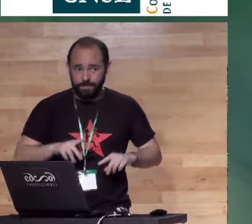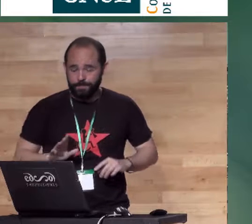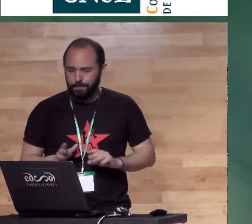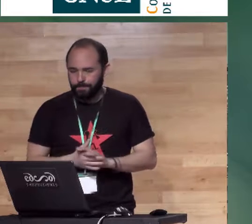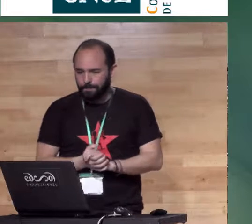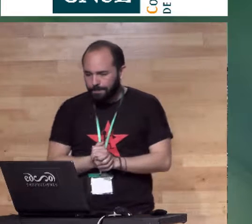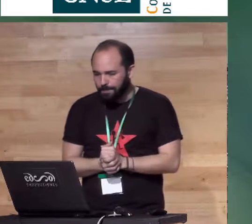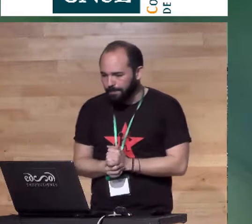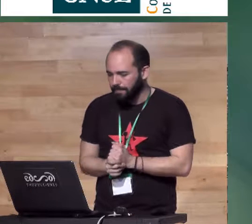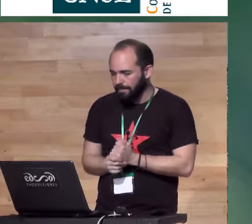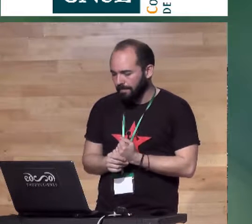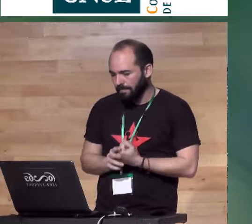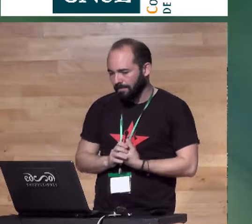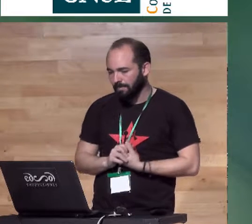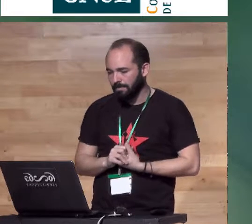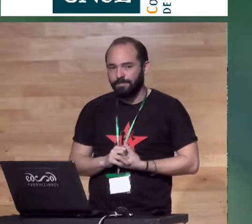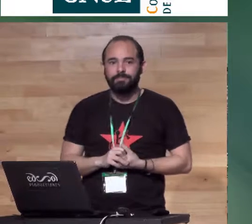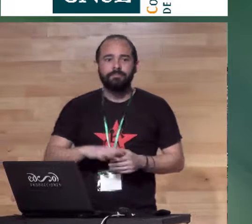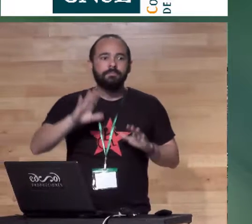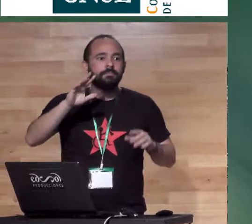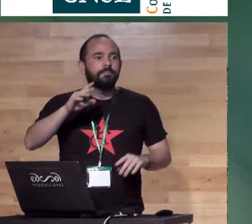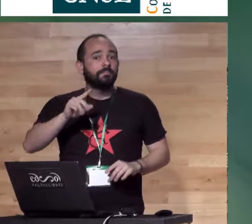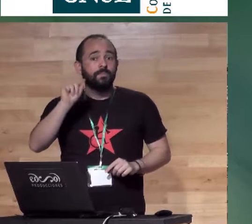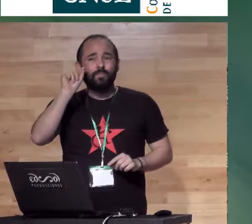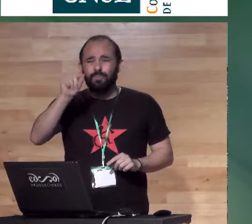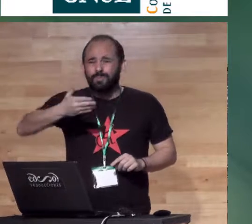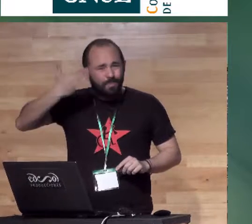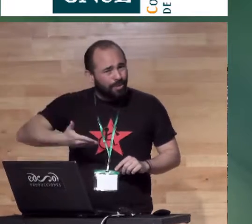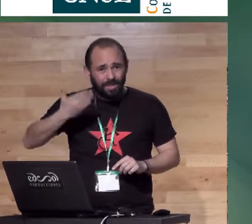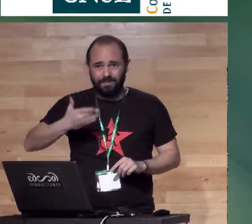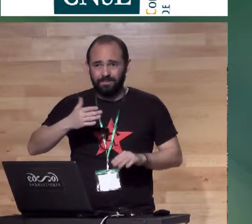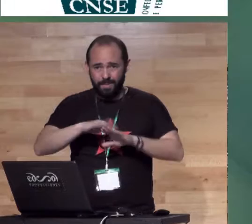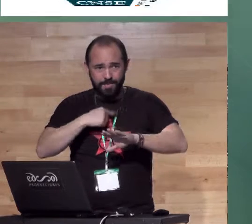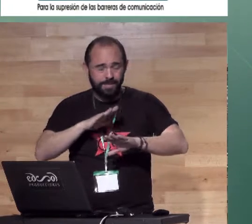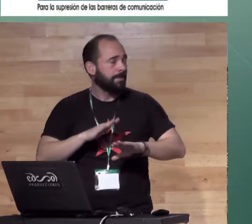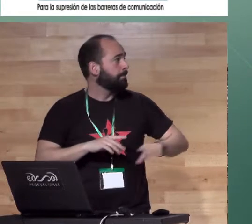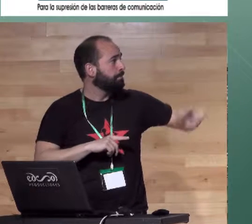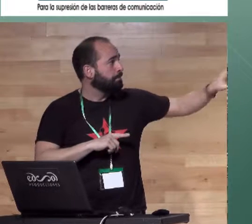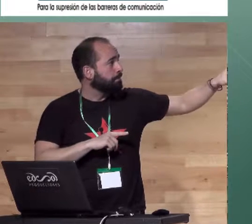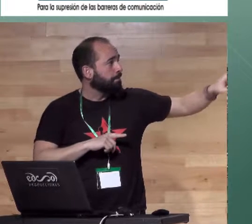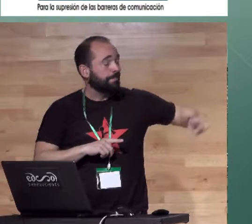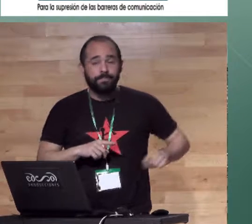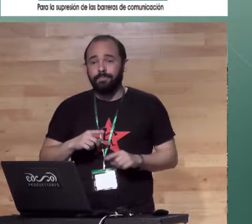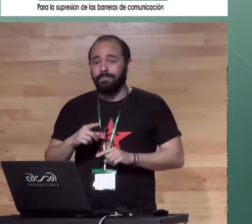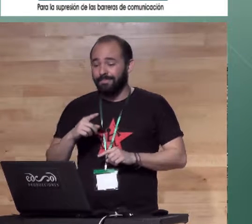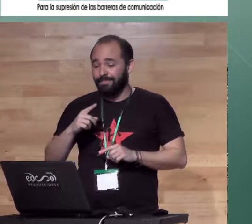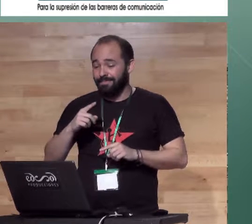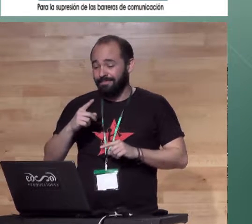mi situación y luego las consecuencias de esa situación. Un punto importante para mí,